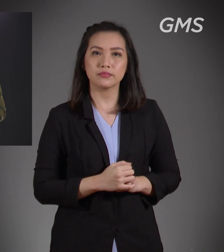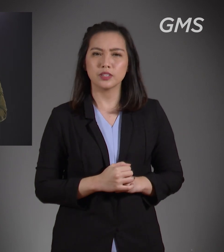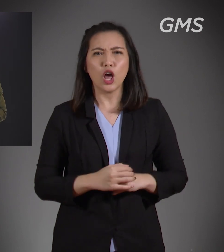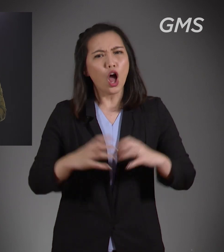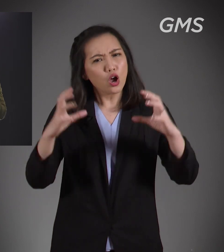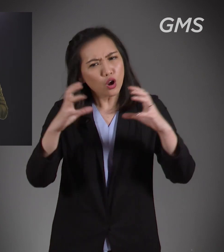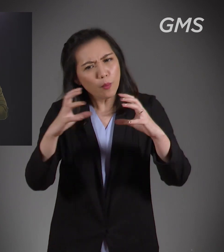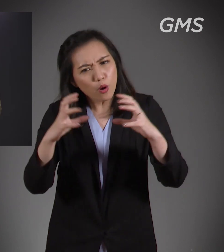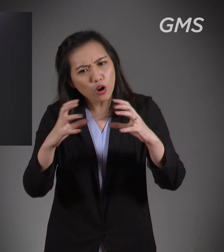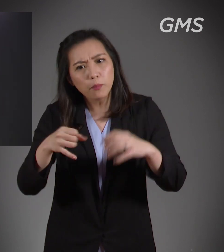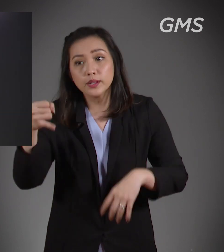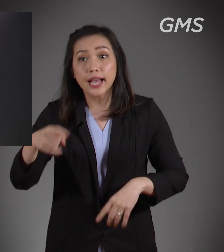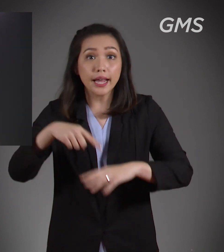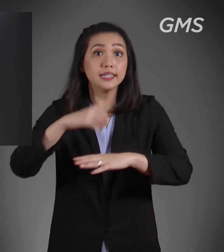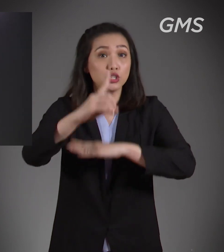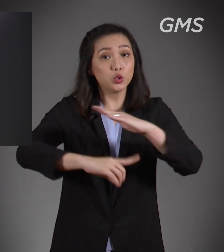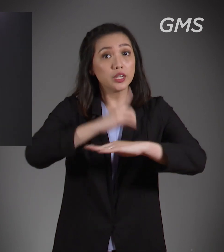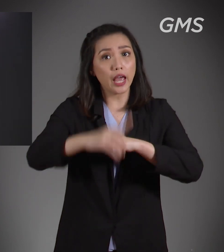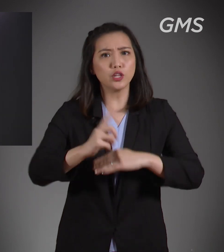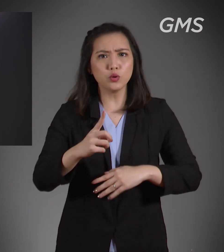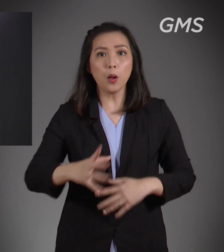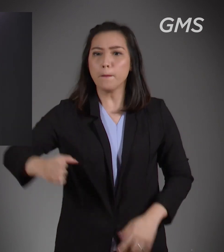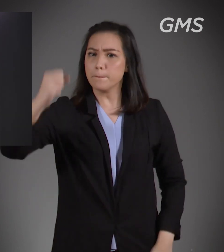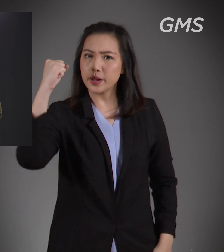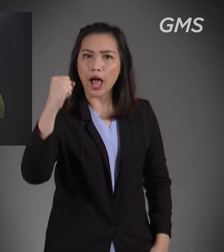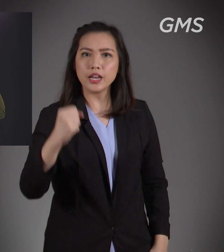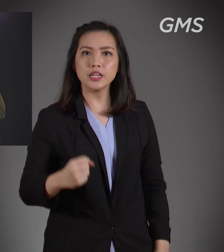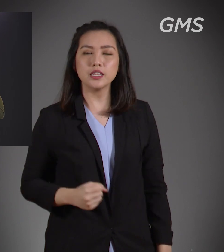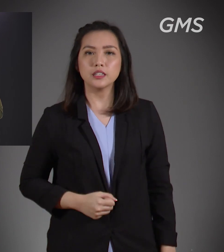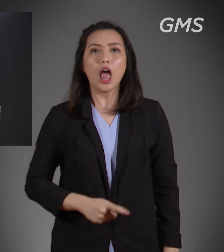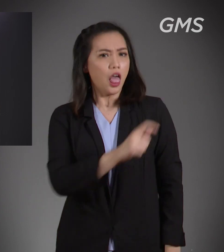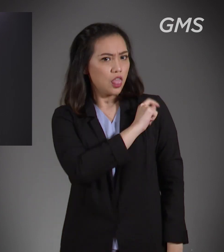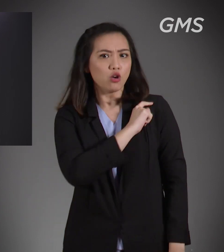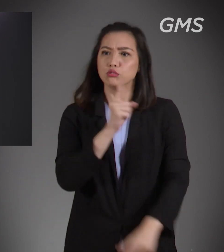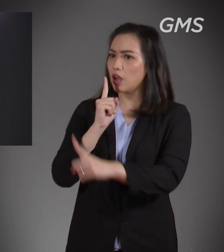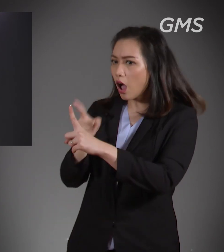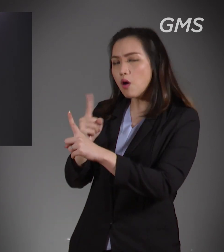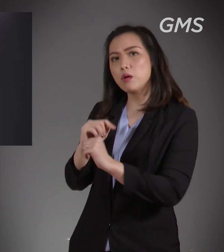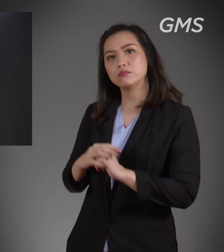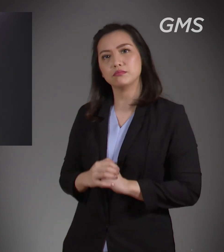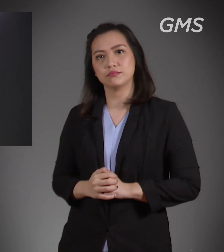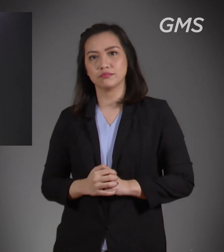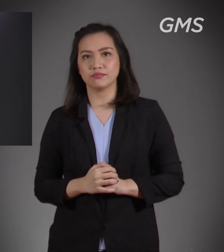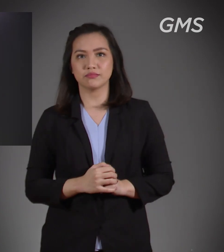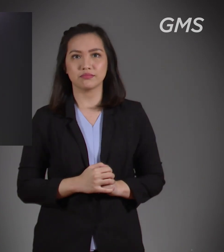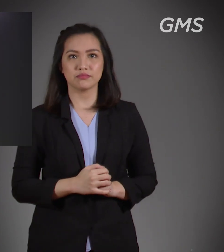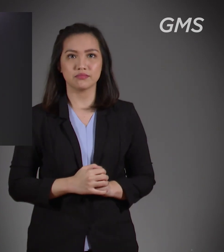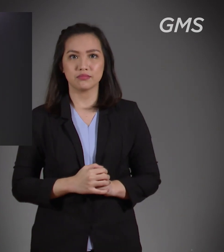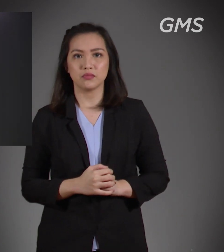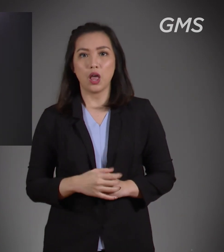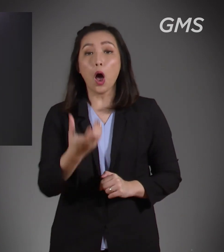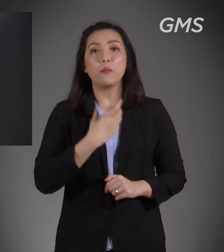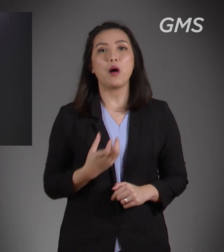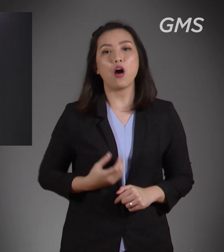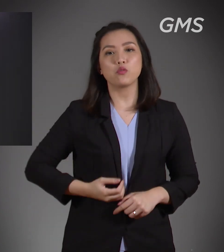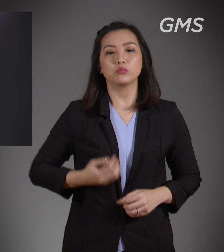pun berani mengklaim tanggung jawabnya. Itu perbuatan kami. Mereka hendak mencetuskan sesuatu kepada rakyat